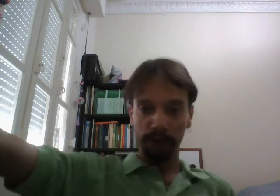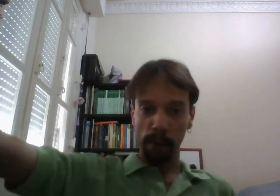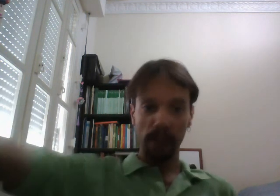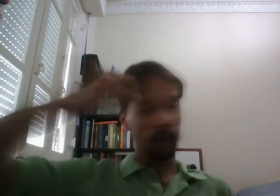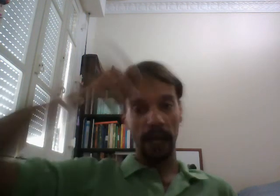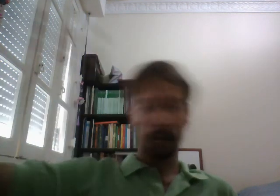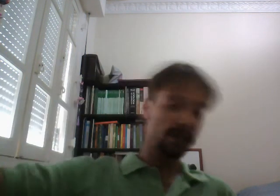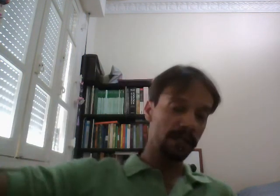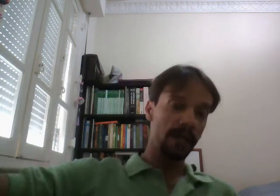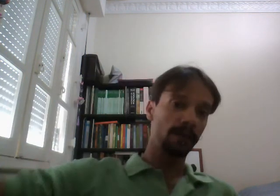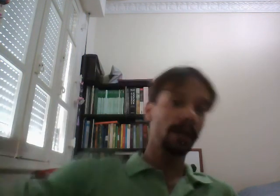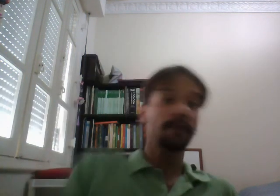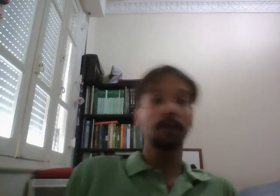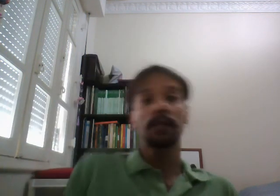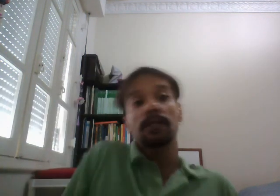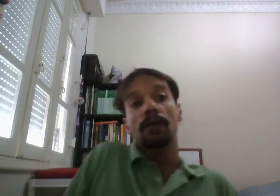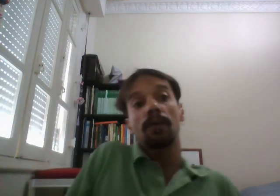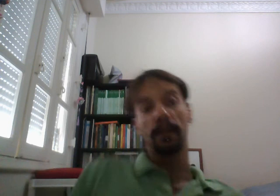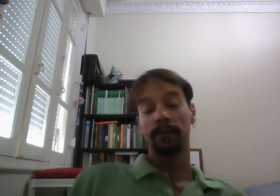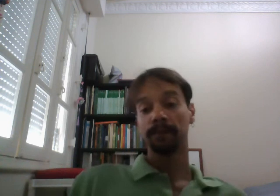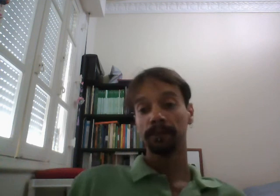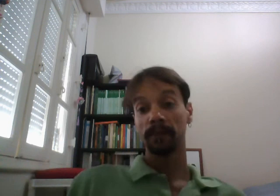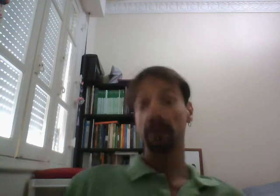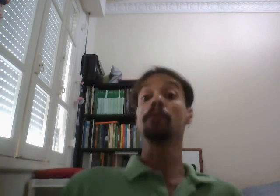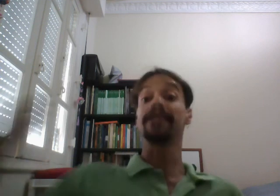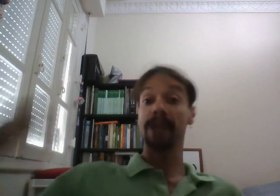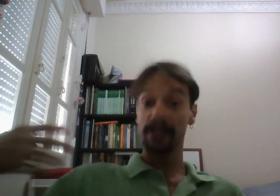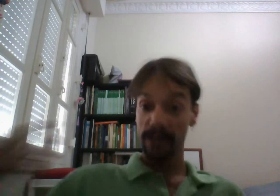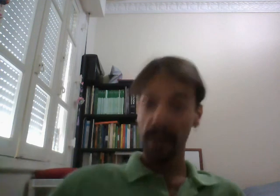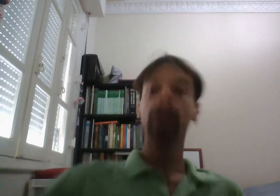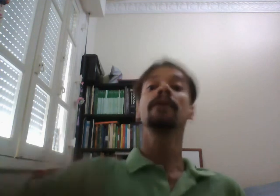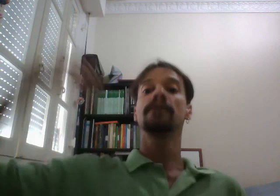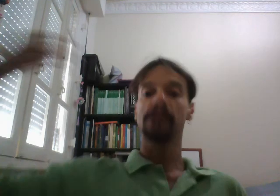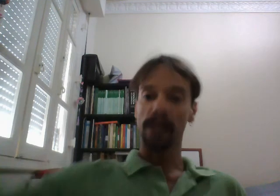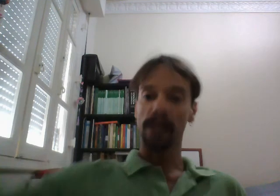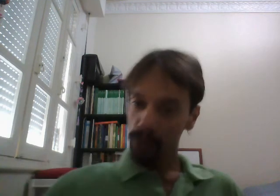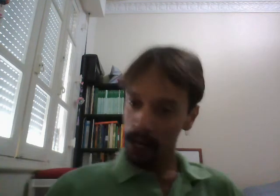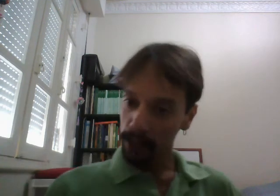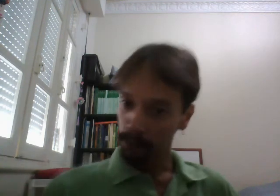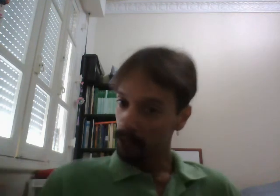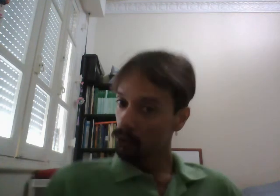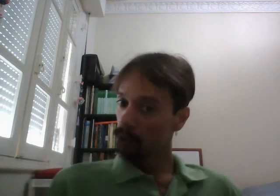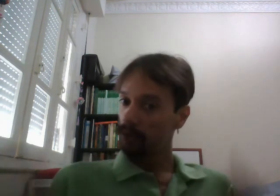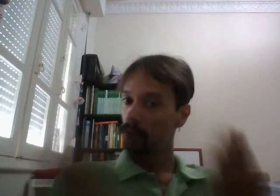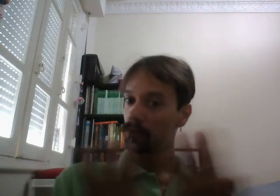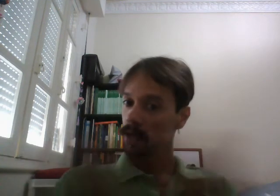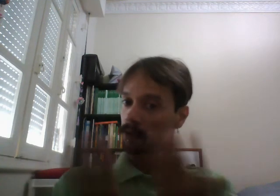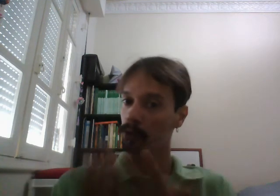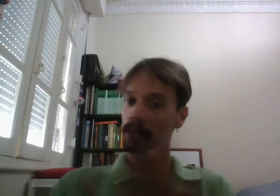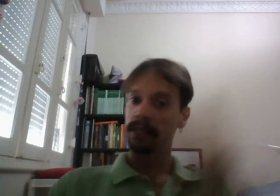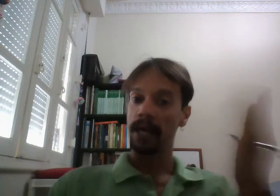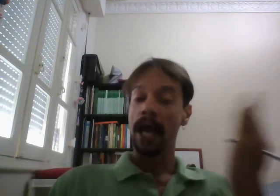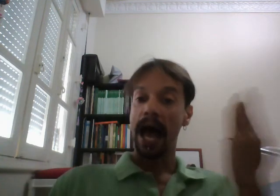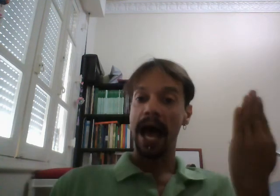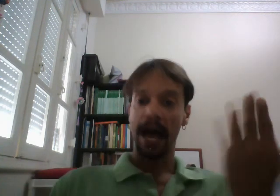na população, um alelo C. O que vai acontecer com ele? Vai começar a ser selecionado, porque é novo, né? Quando bater A,